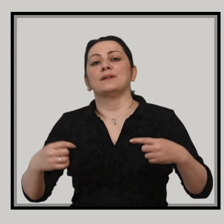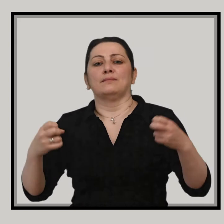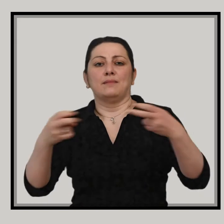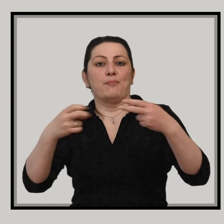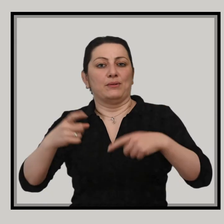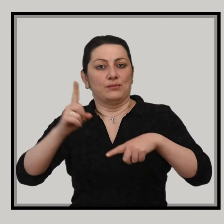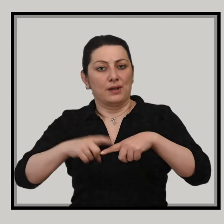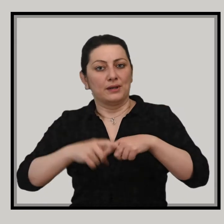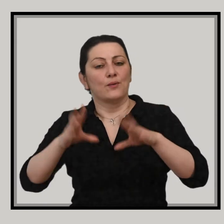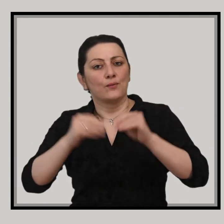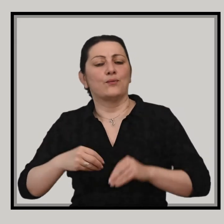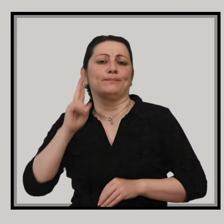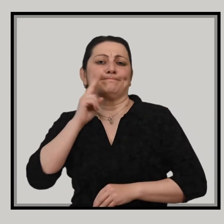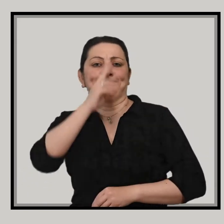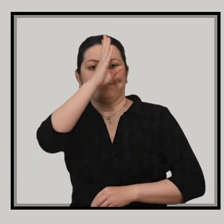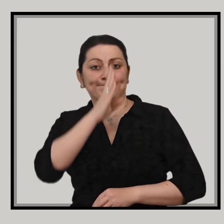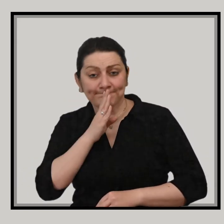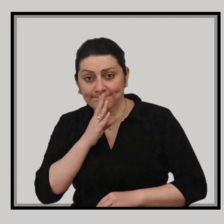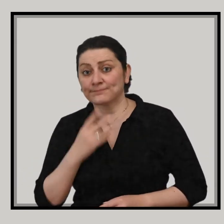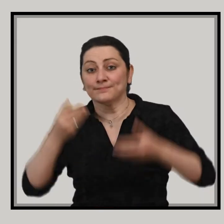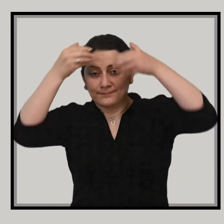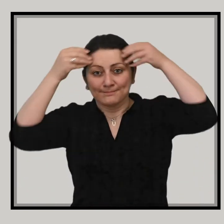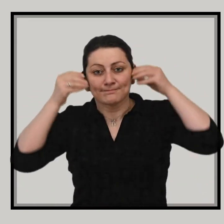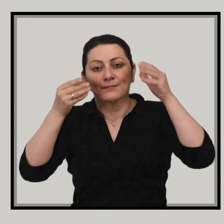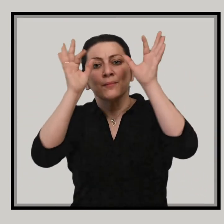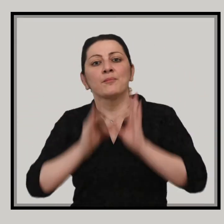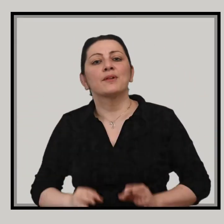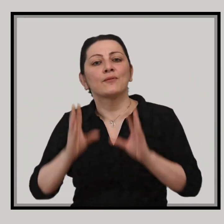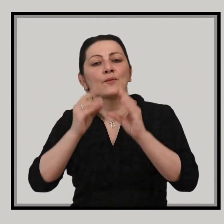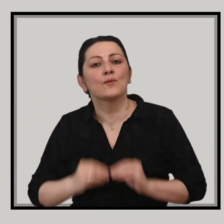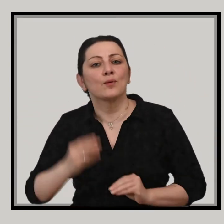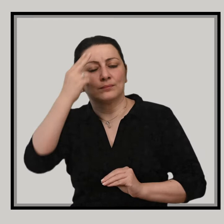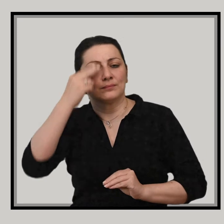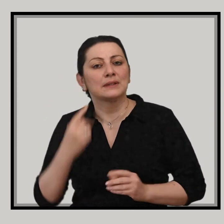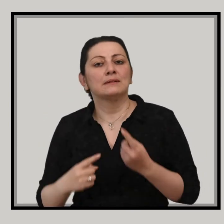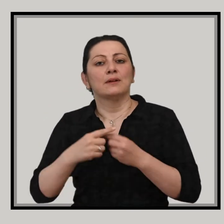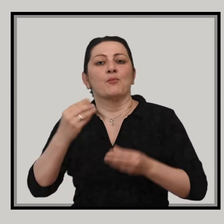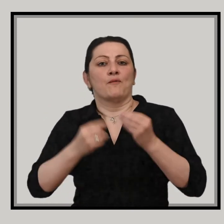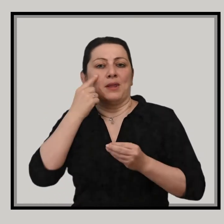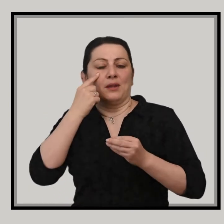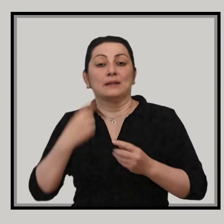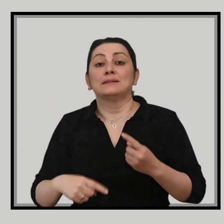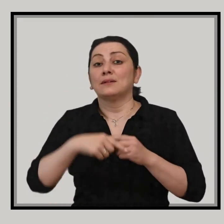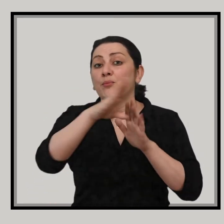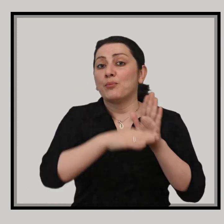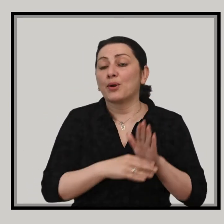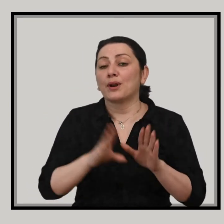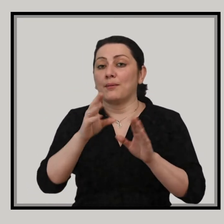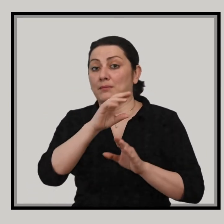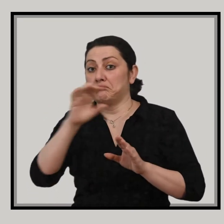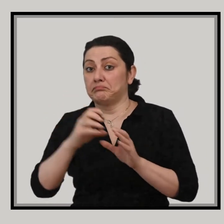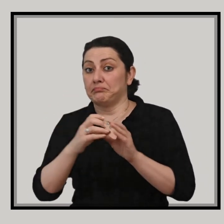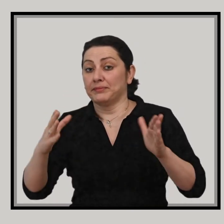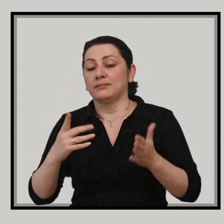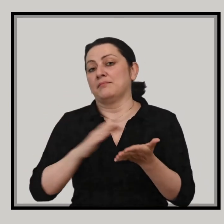γλώσσα και ελληνικούς υπέρτιτλους για κωφούς και βαρύκωους, ακουστική περιγραφή για τυφλούς και μερικώς βλέποντες και προγράμματα σε μεγαλογράμμα τη σειρά και